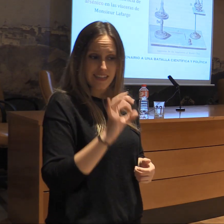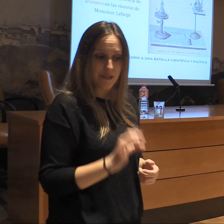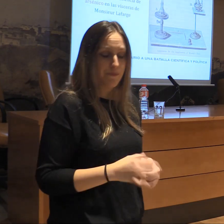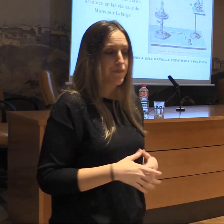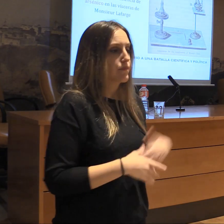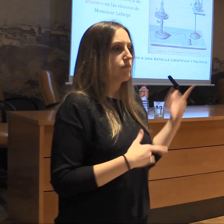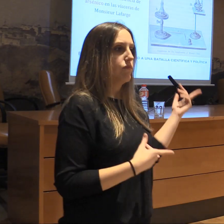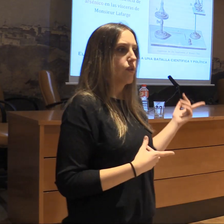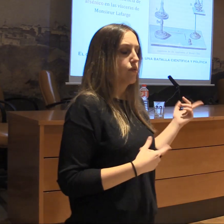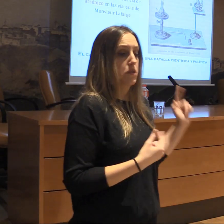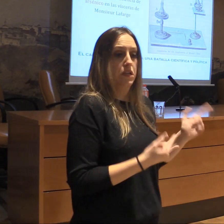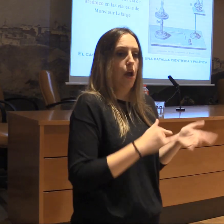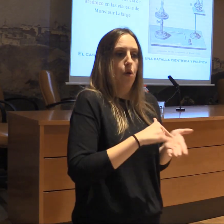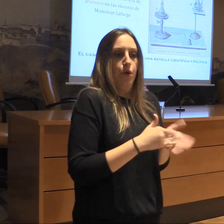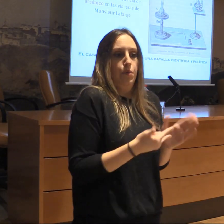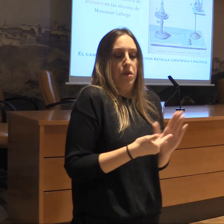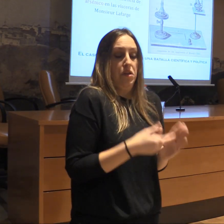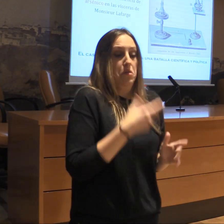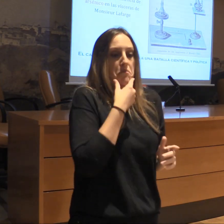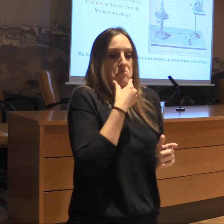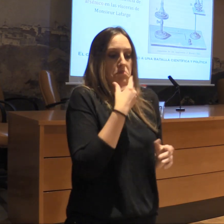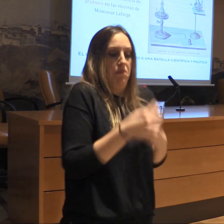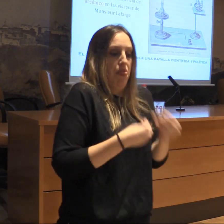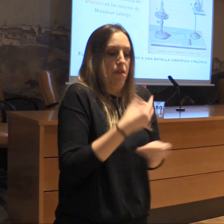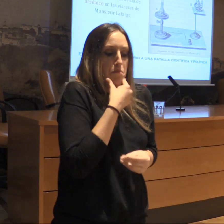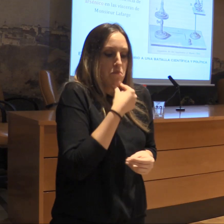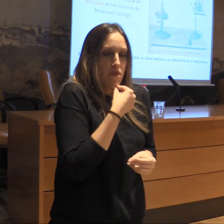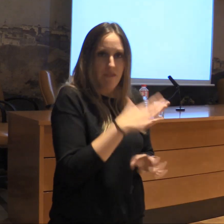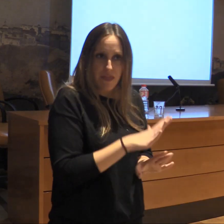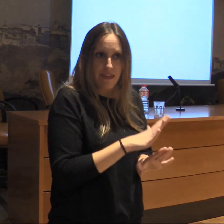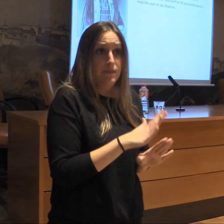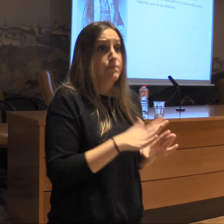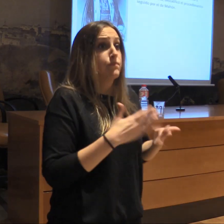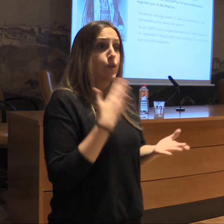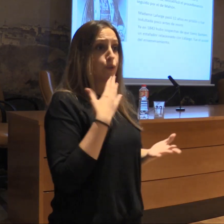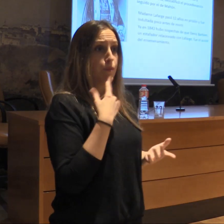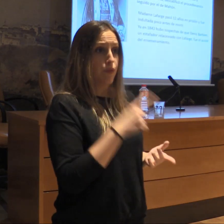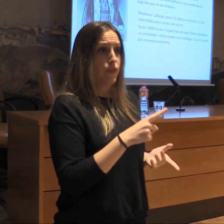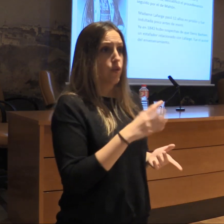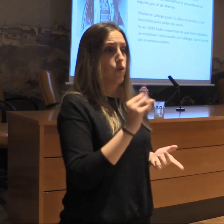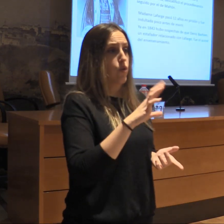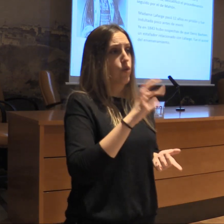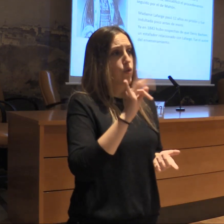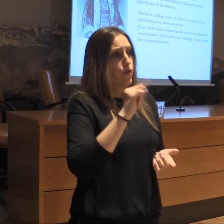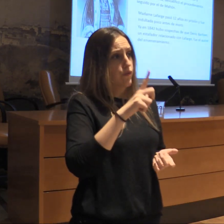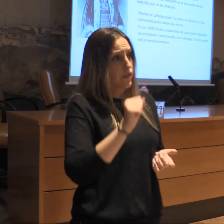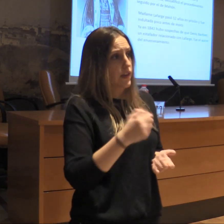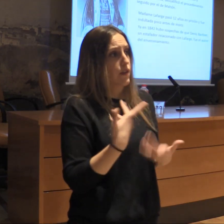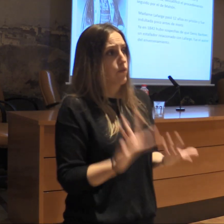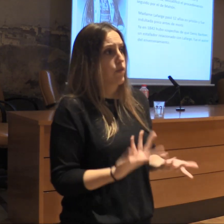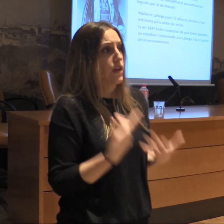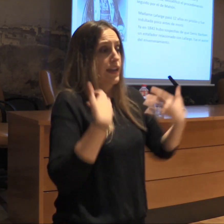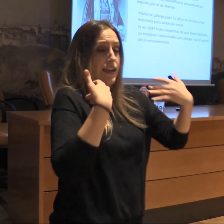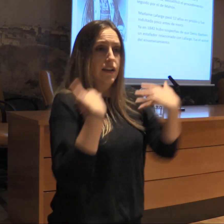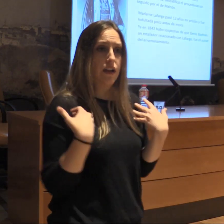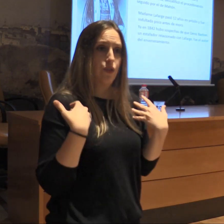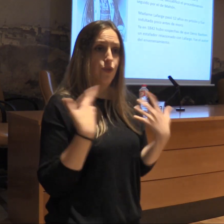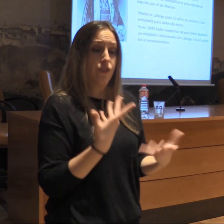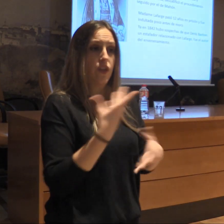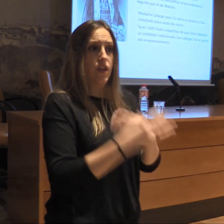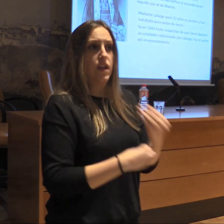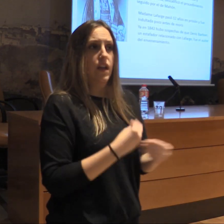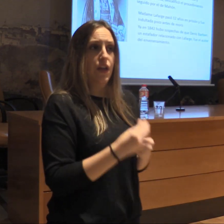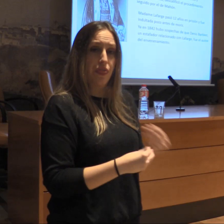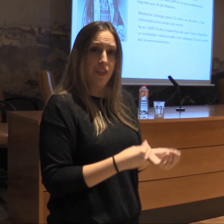y relativamente fácil de hacer. Como digo, Orfila fue el encargado de